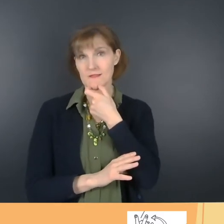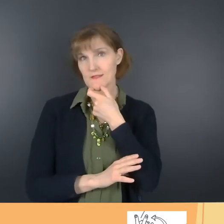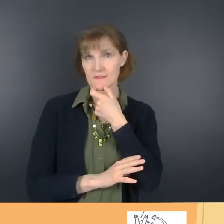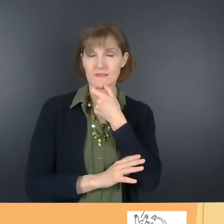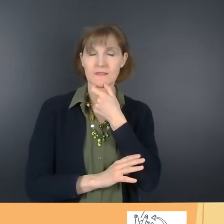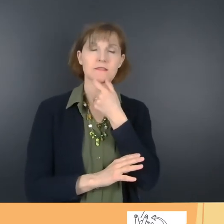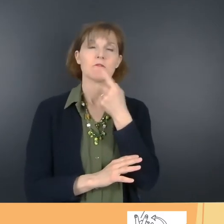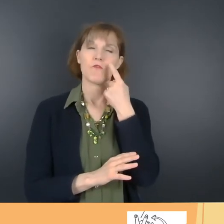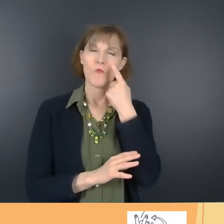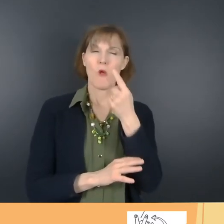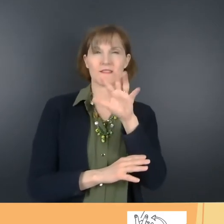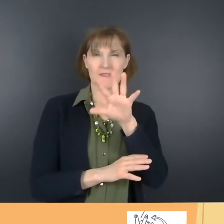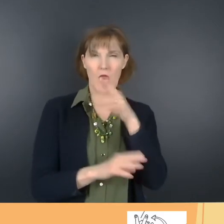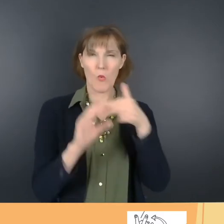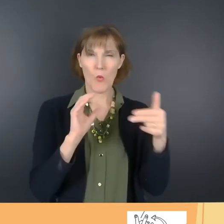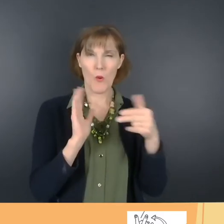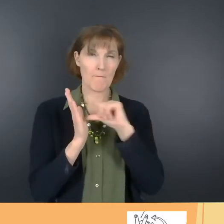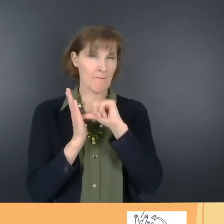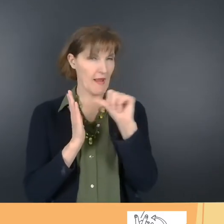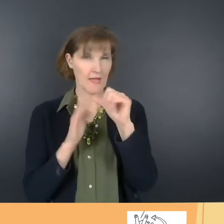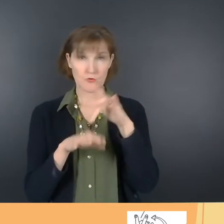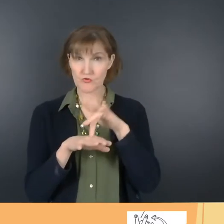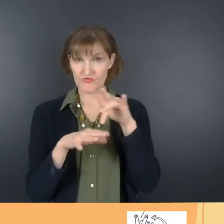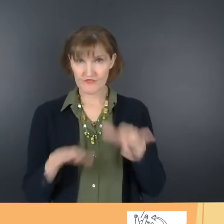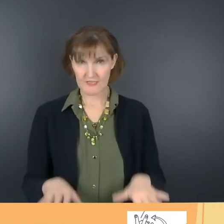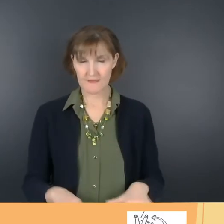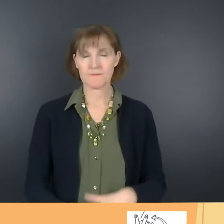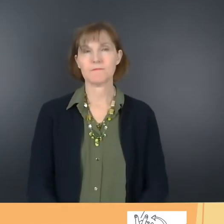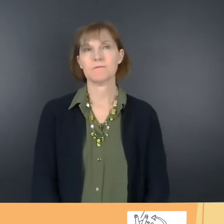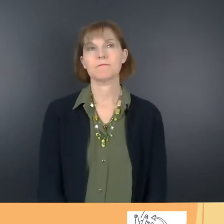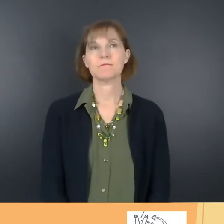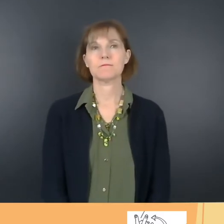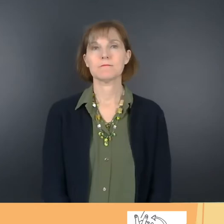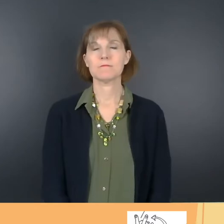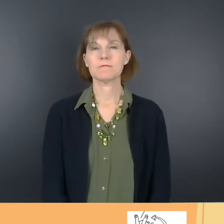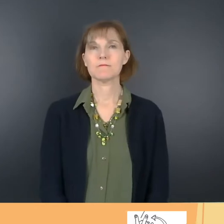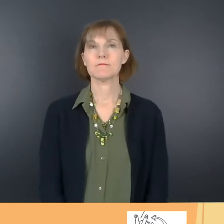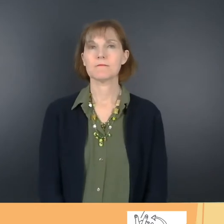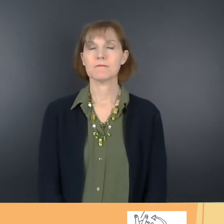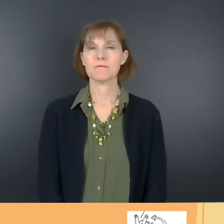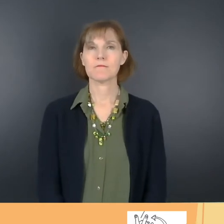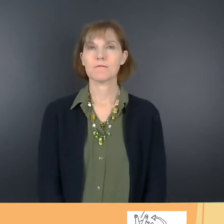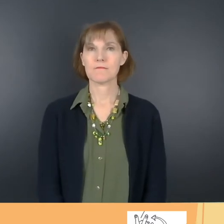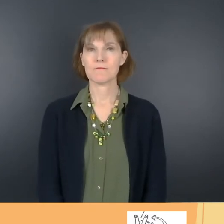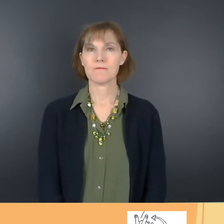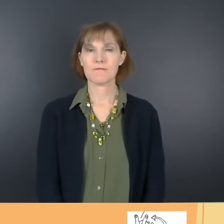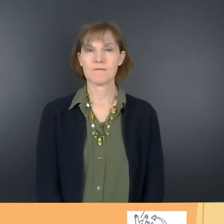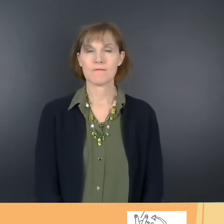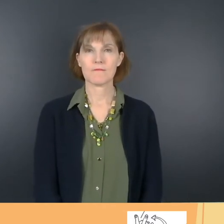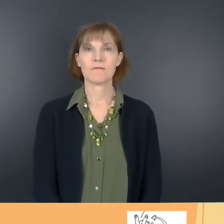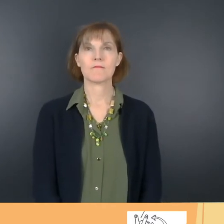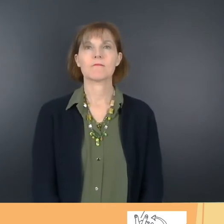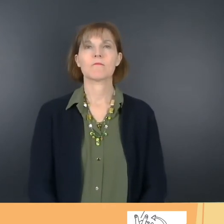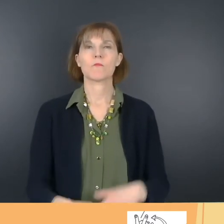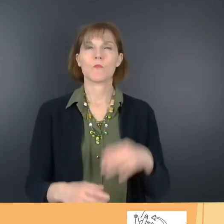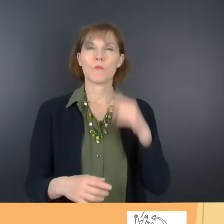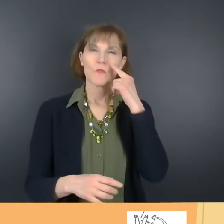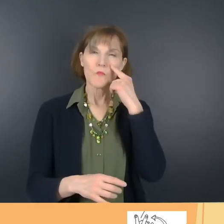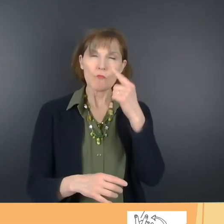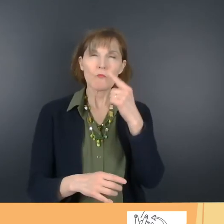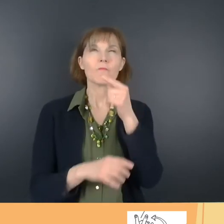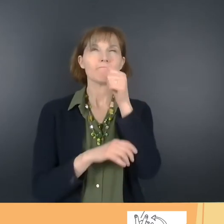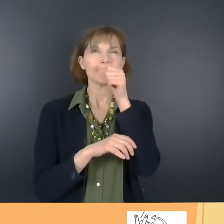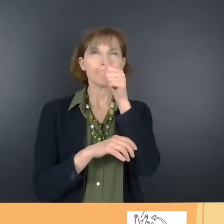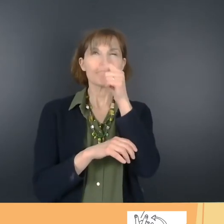1er mars, adhérent, 5 euros payés. Ce qui fait dire que... Concernant... On va retourner